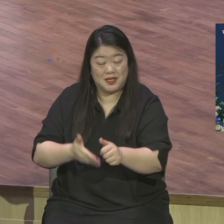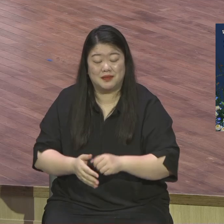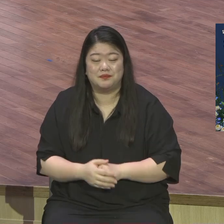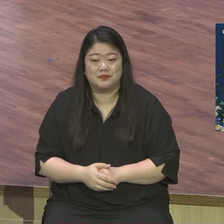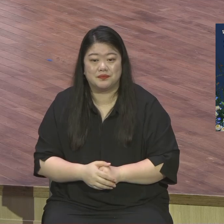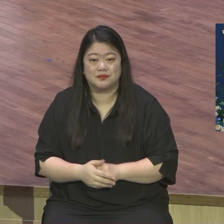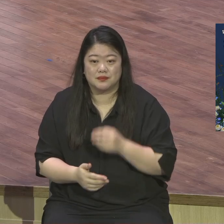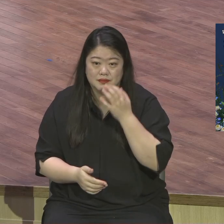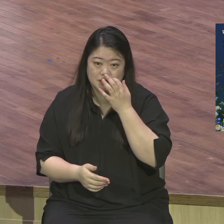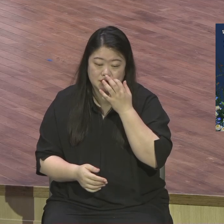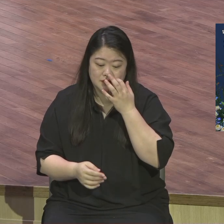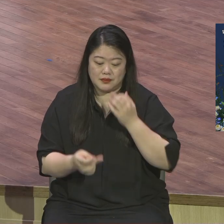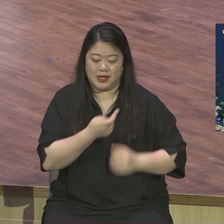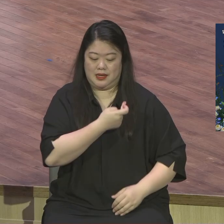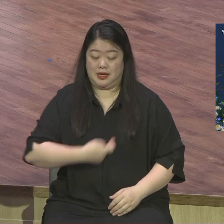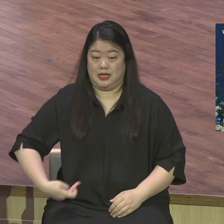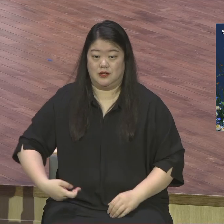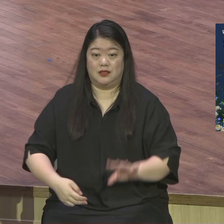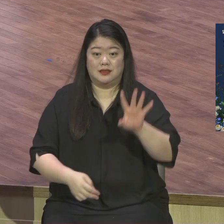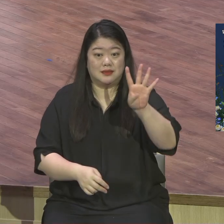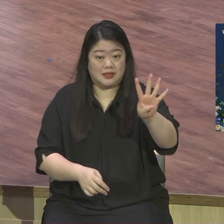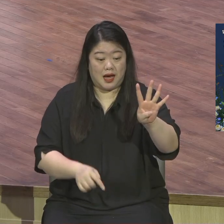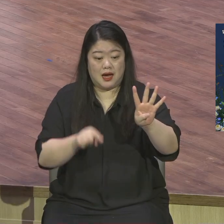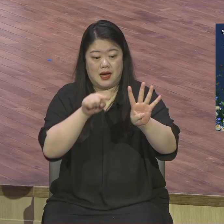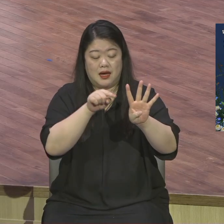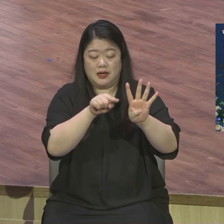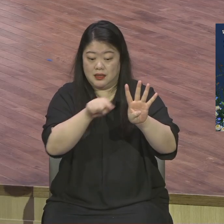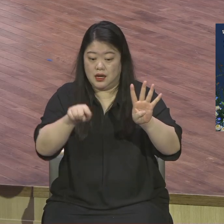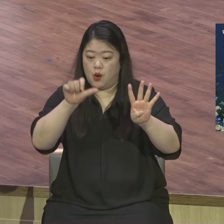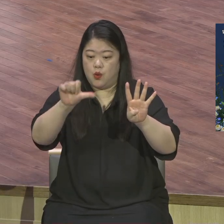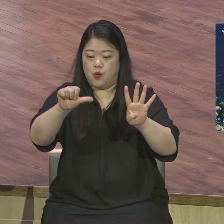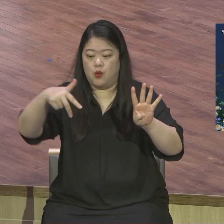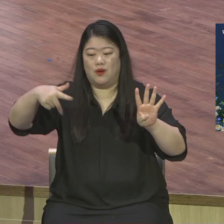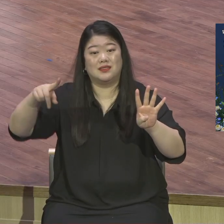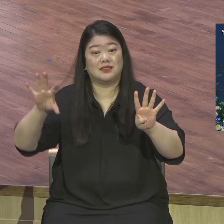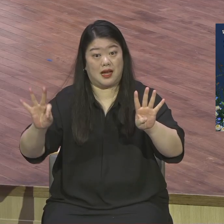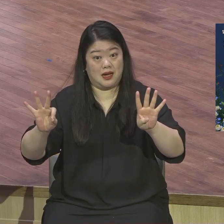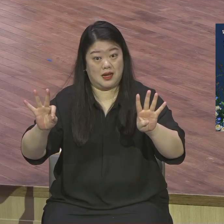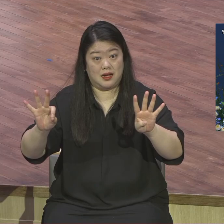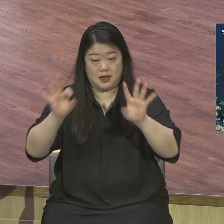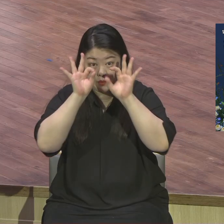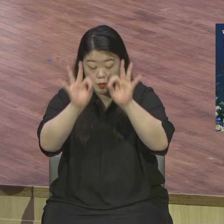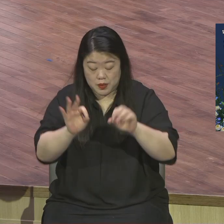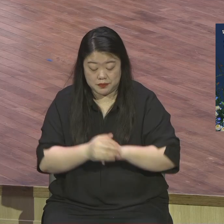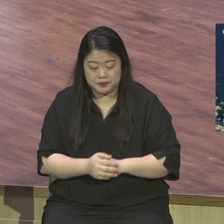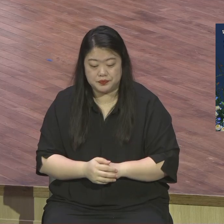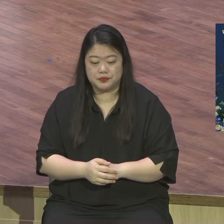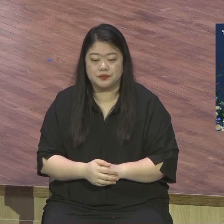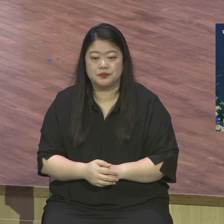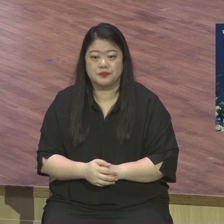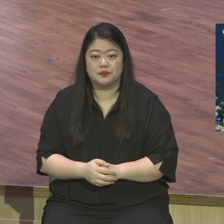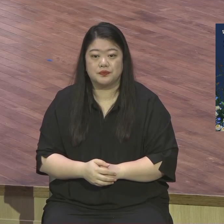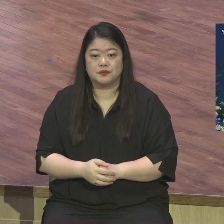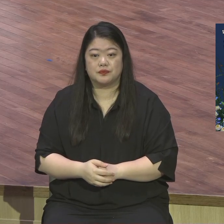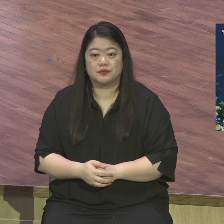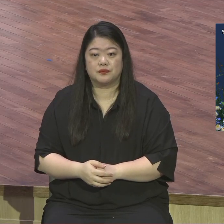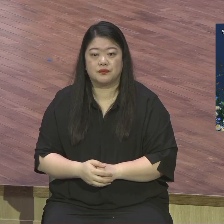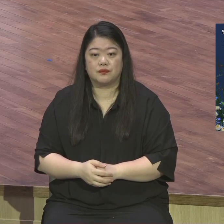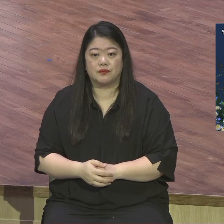4장과 5장에도 보면 사도들이 체포돼가지고 공의 앞에 섰을 때 그 자리를 뭐요